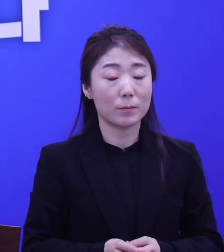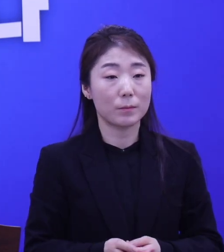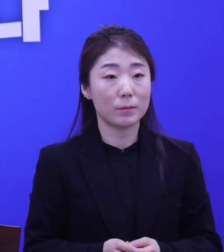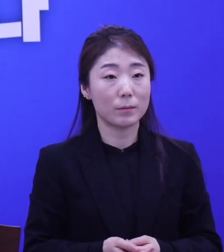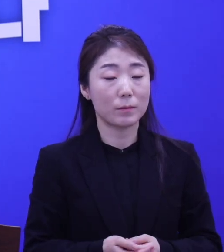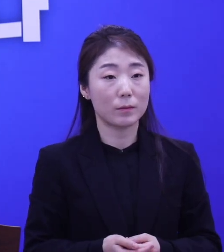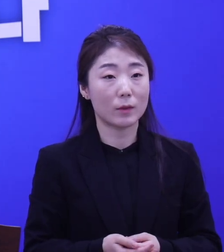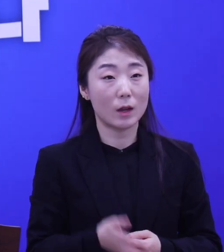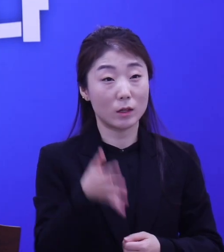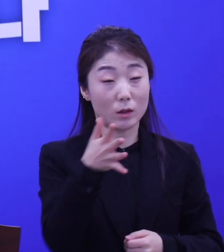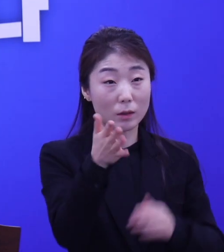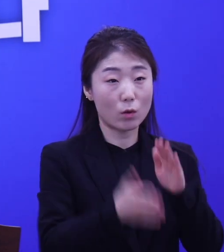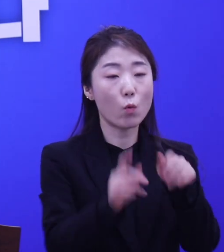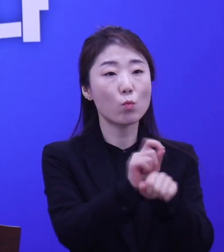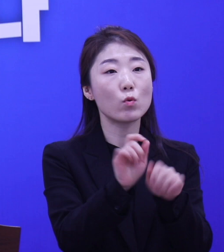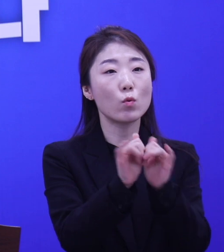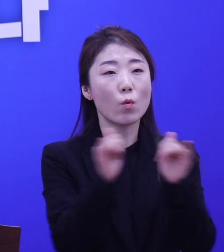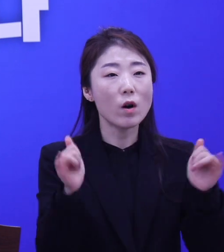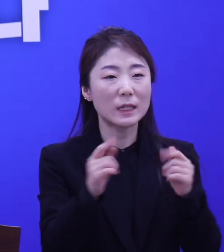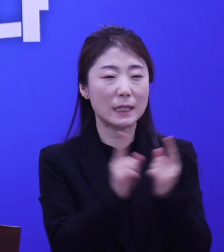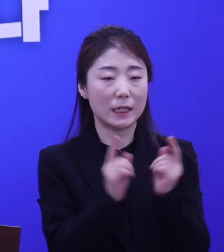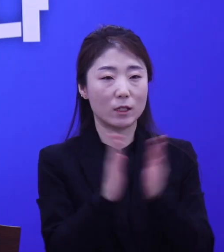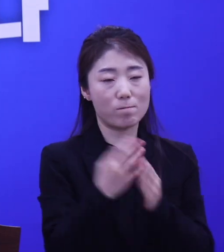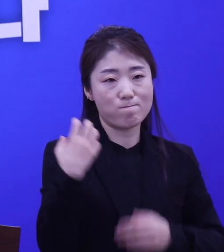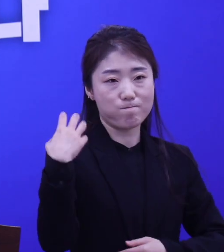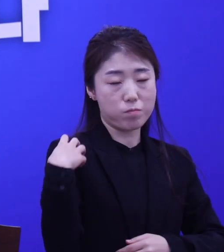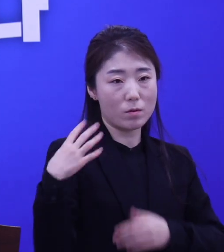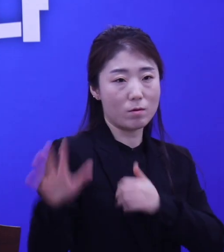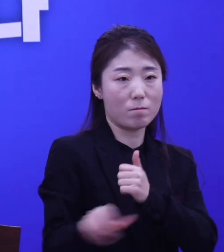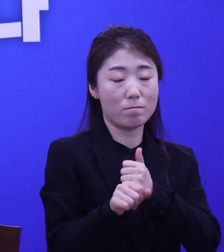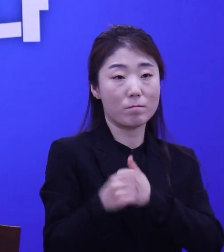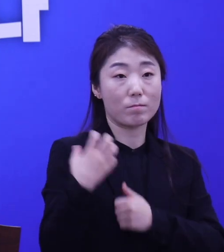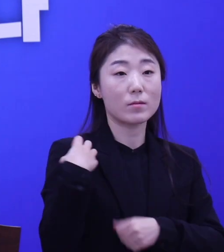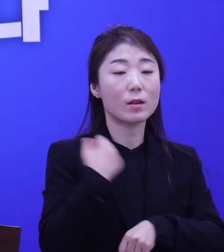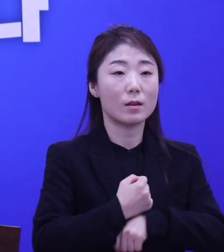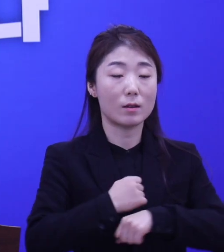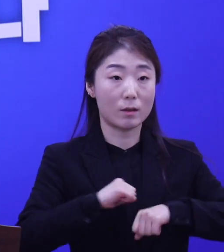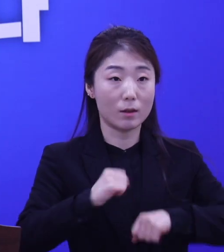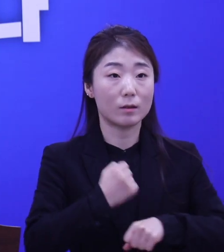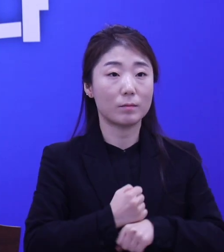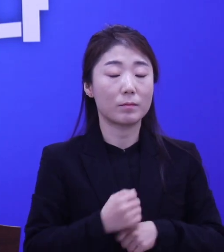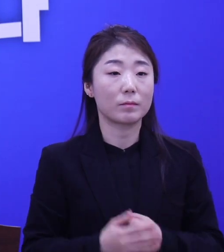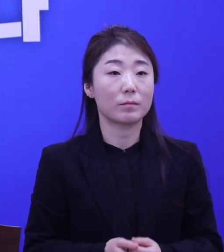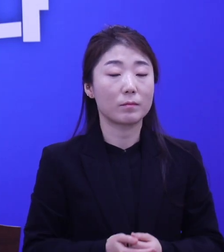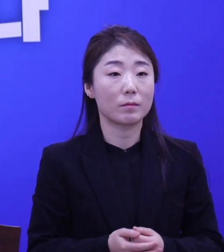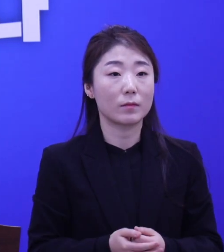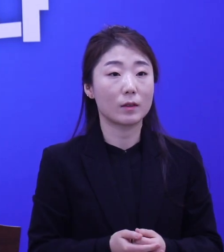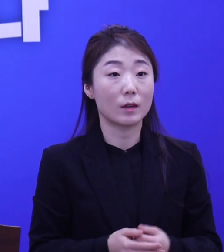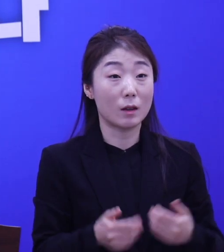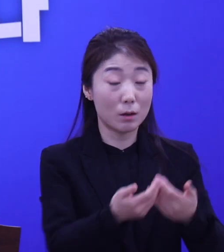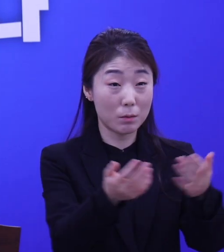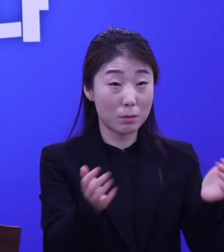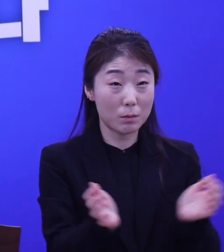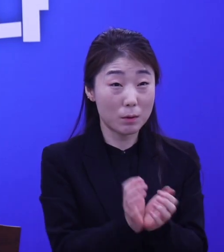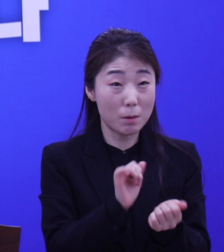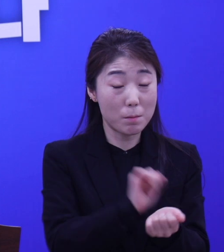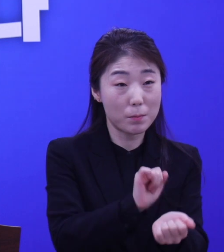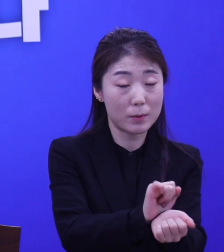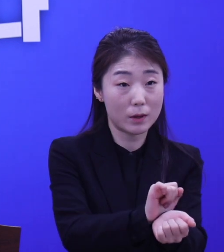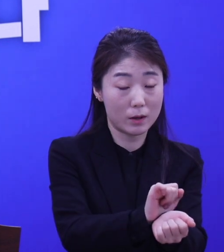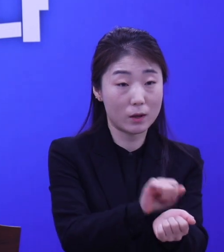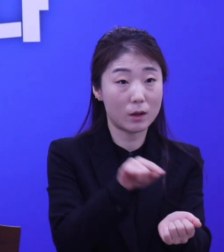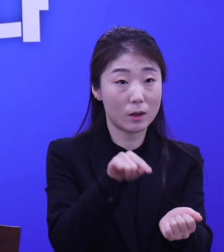먼저 사회복지시설은 전담 공무원이 직접 관리하는 방안을 수립하였습니다. 소규모 집단 감염에